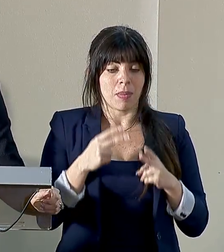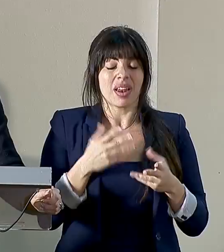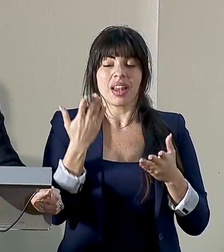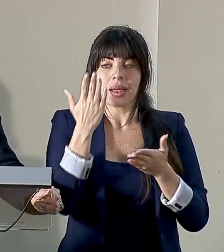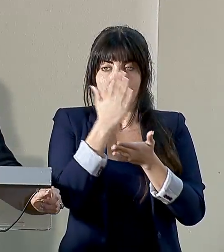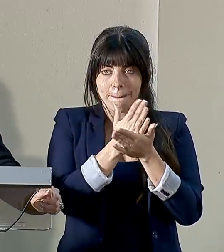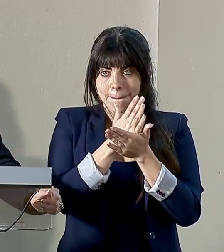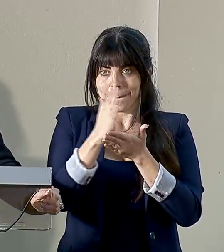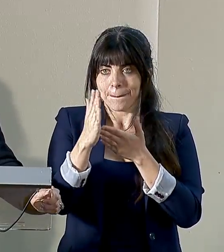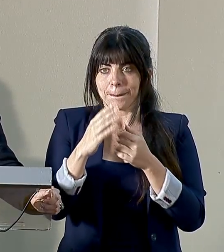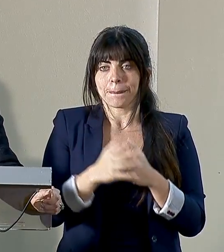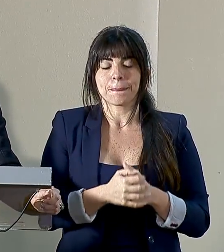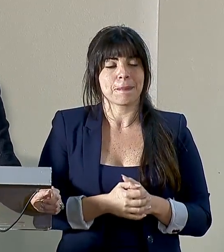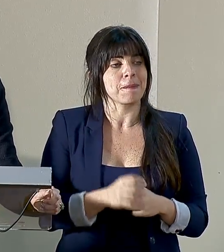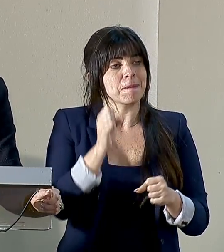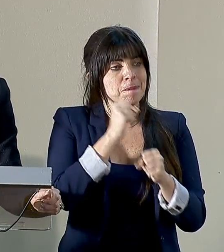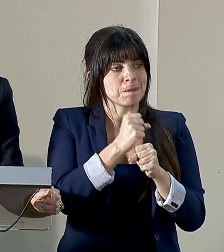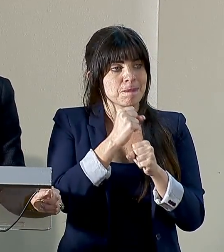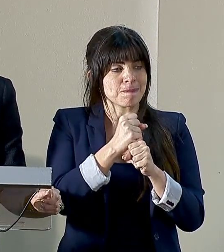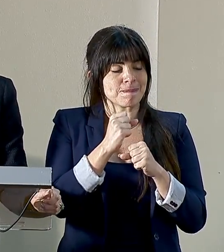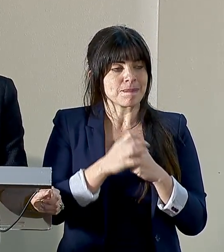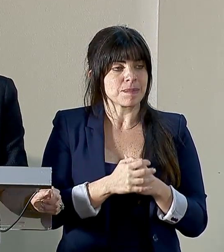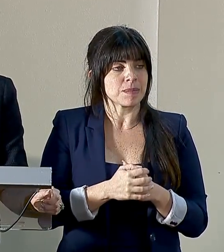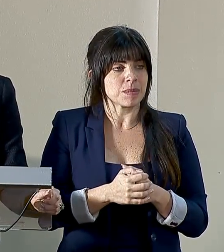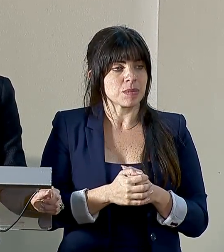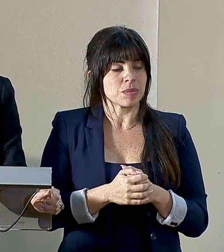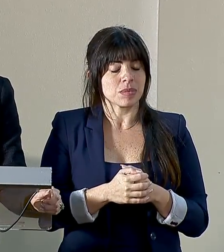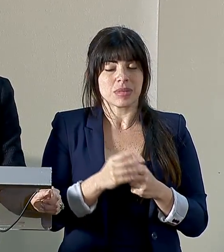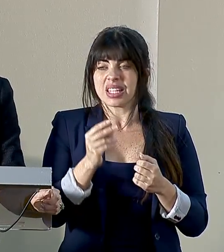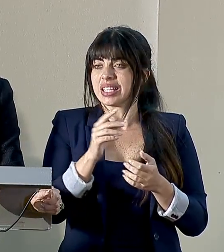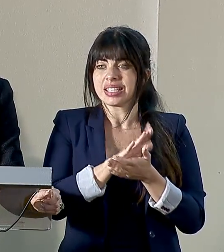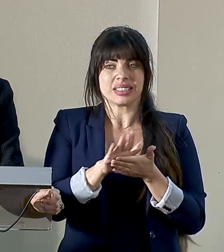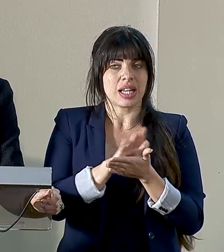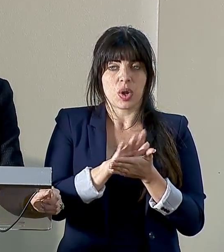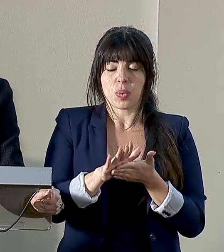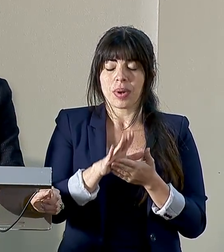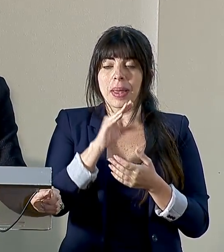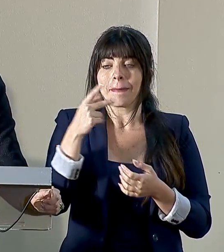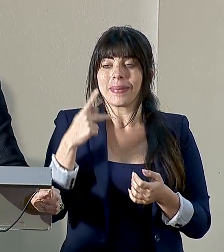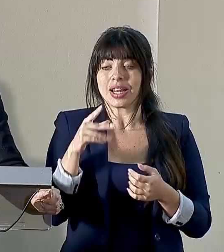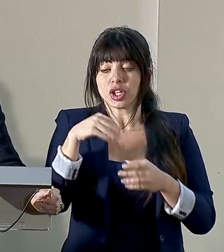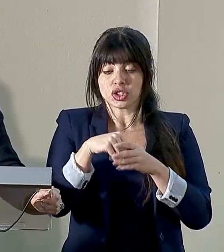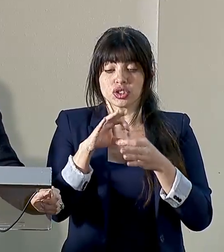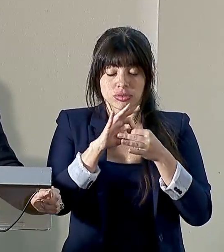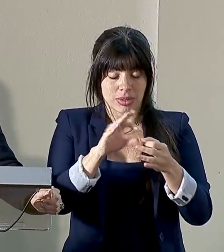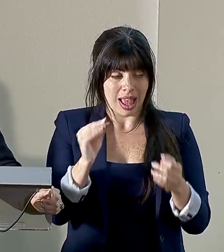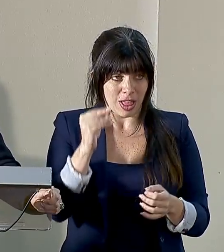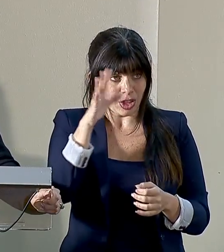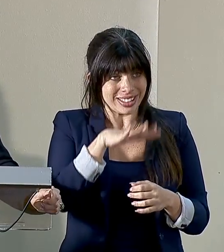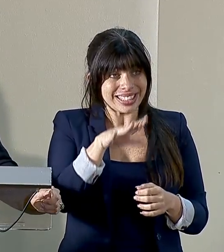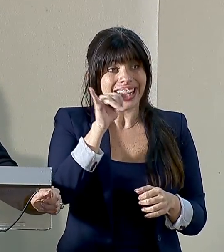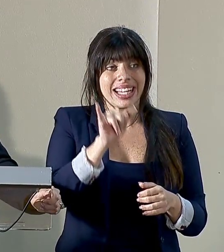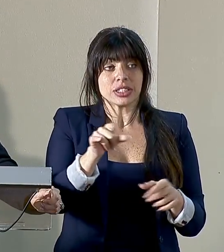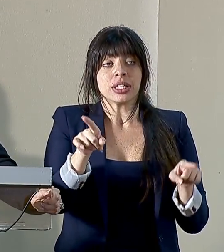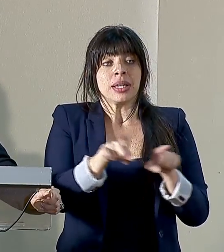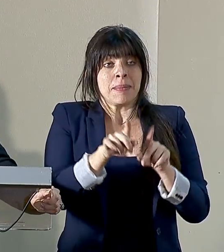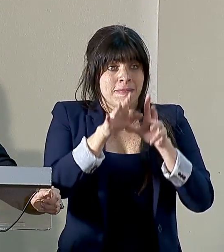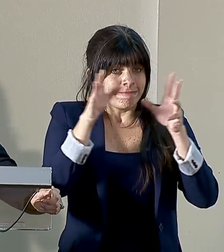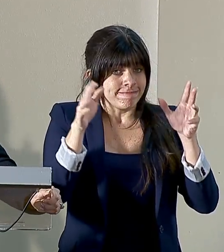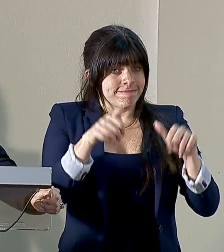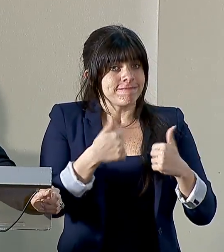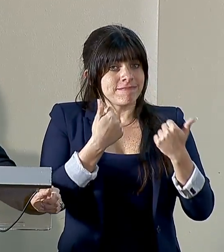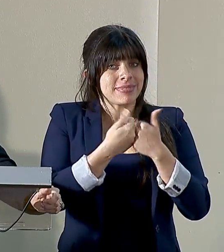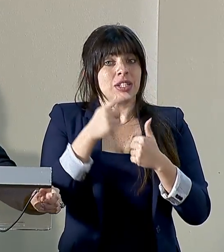erradicación del trabajo insalubre y peligroso en adolescentes. Esto también es un gran